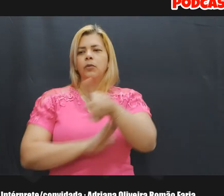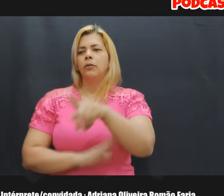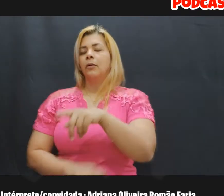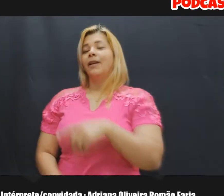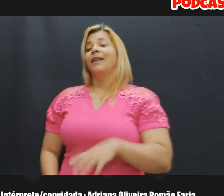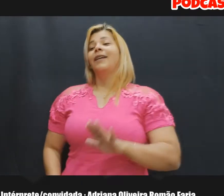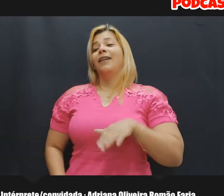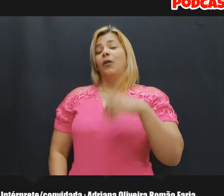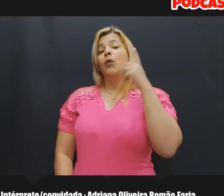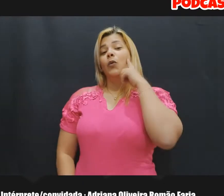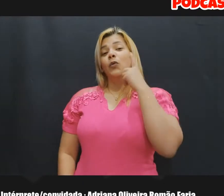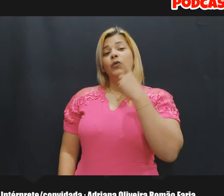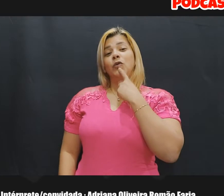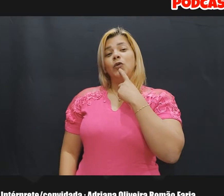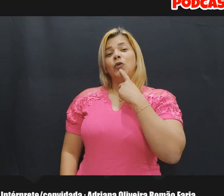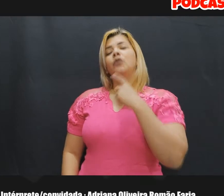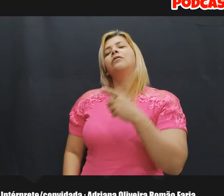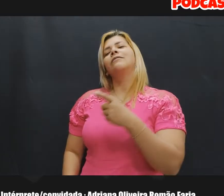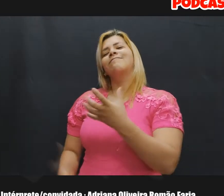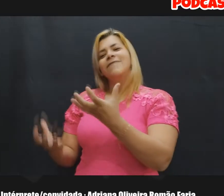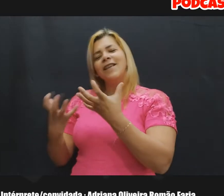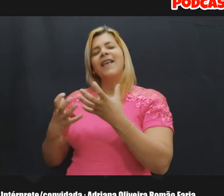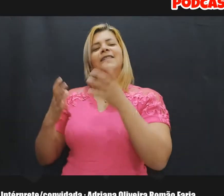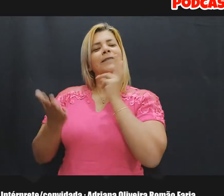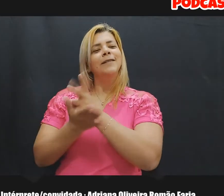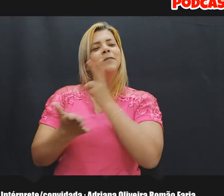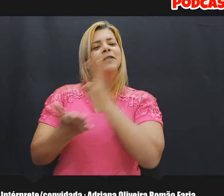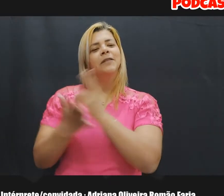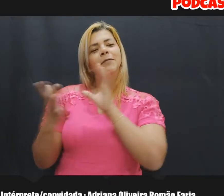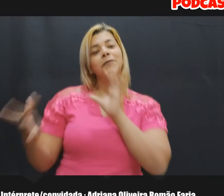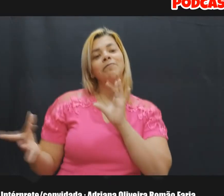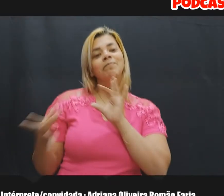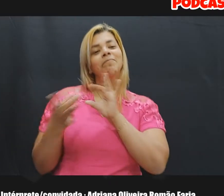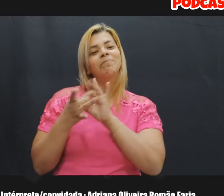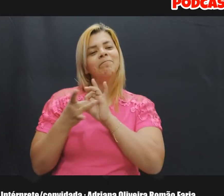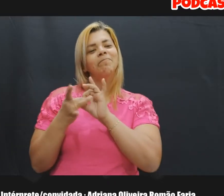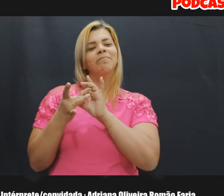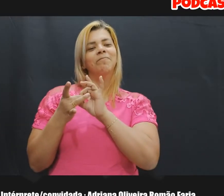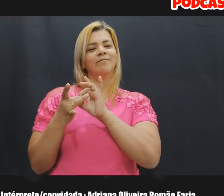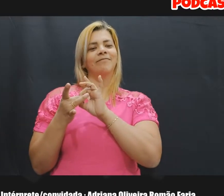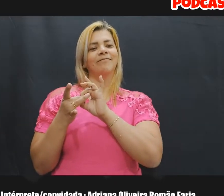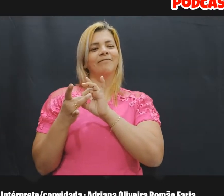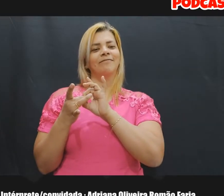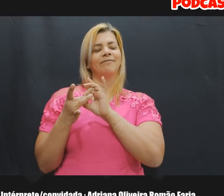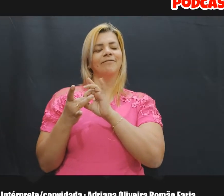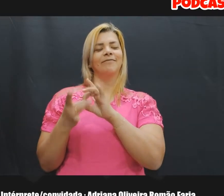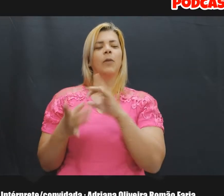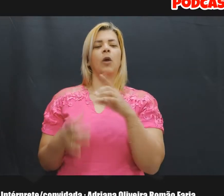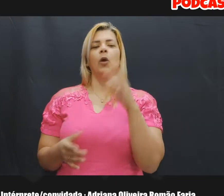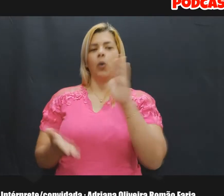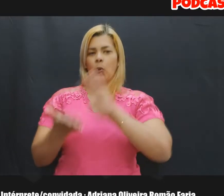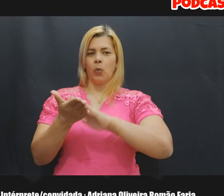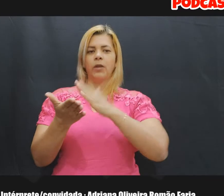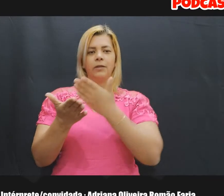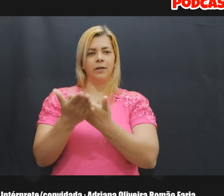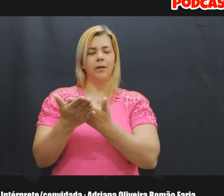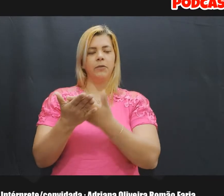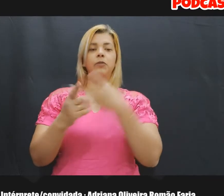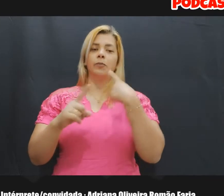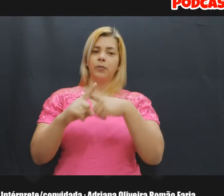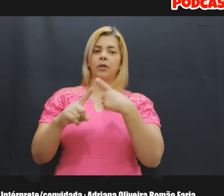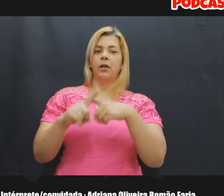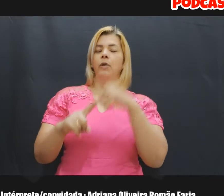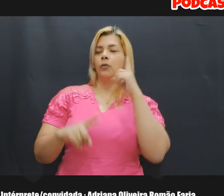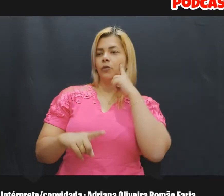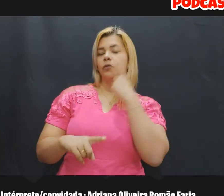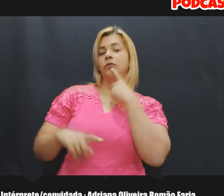tem com o ouvinte por conta dessa necessidade que ele sente. E quando ele encontra uma pessoa que o ajuda, que entende o que ele